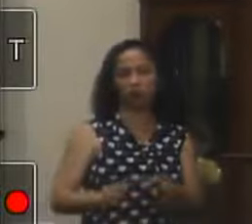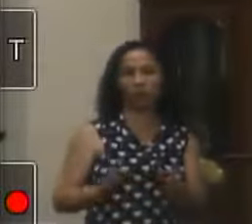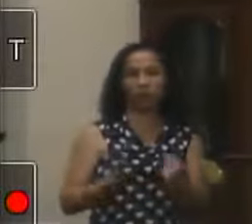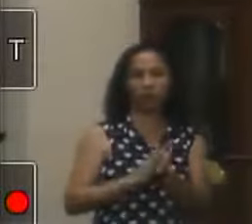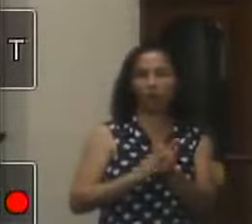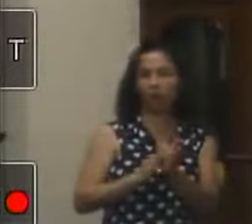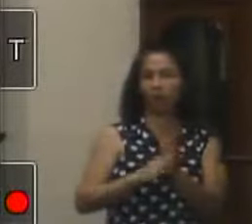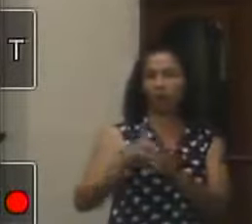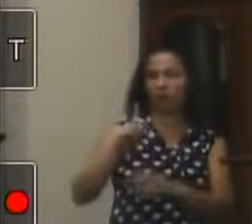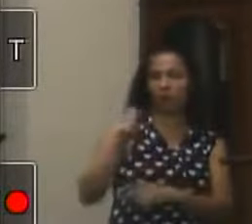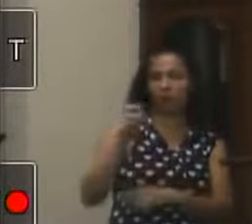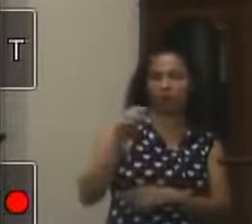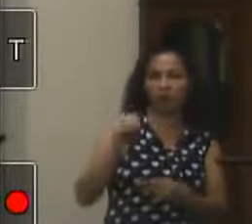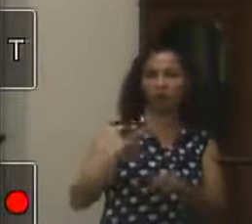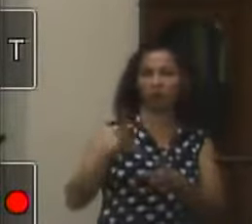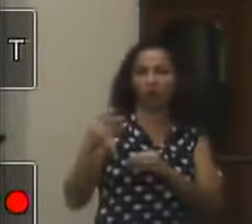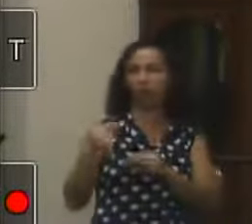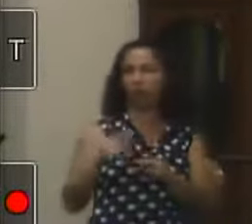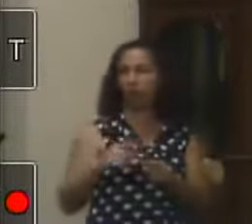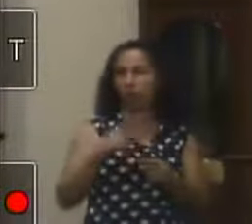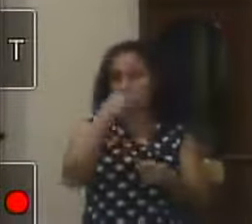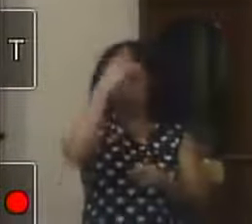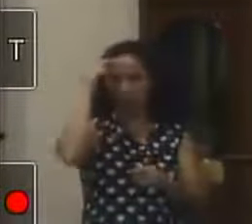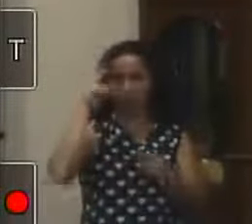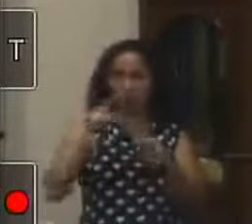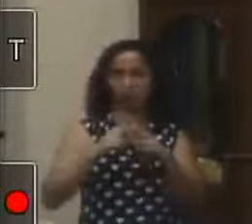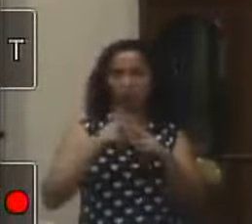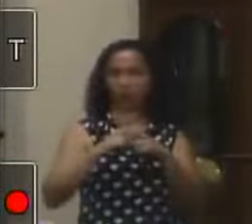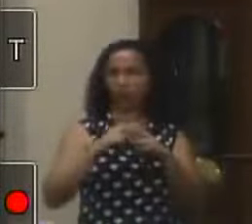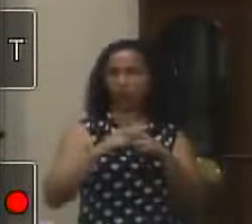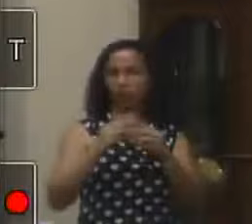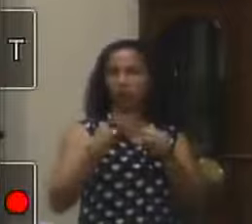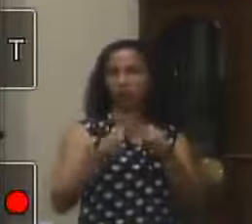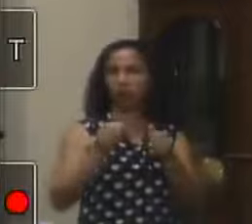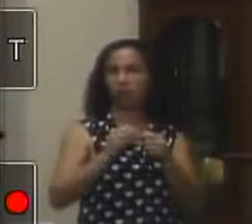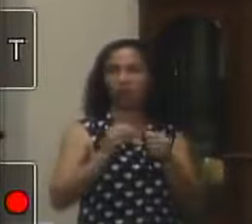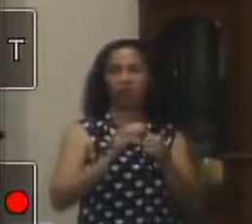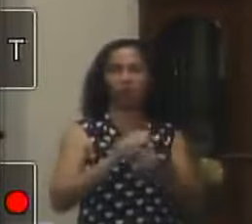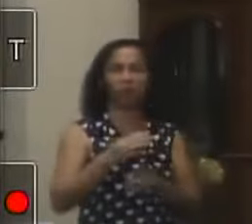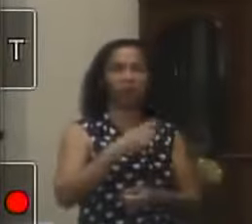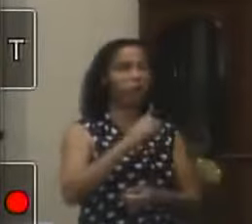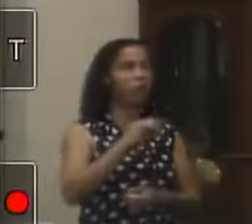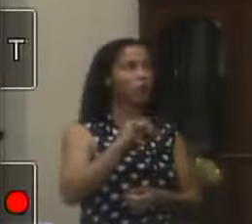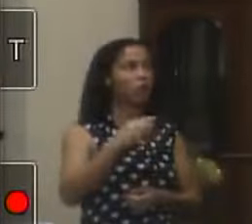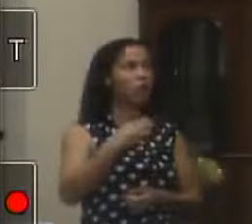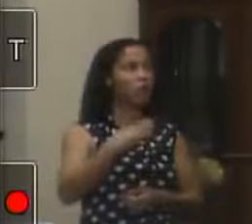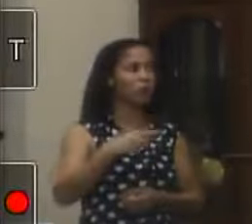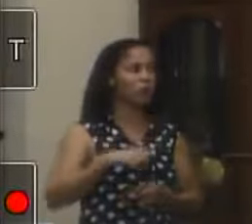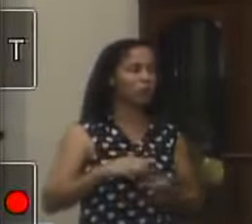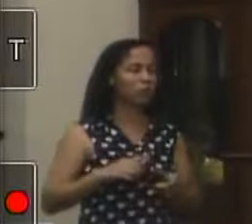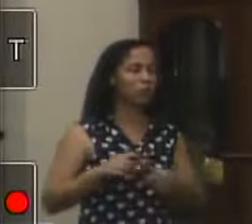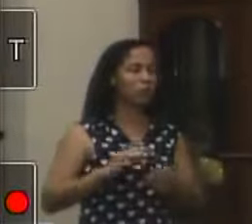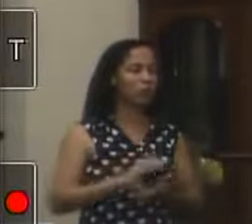Parabéns a Lara, parabéns a todos os atletas do Karatê Goju-Ryu, da Ryuzukan 3, pelo trabalho